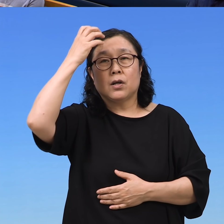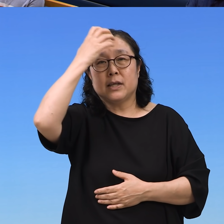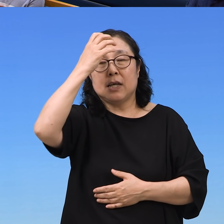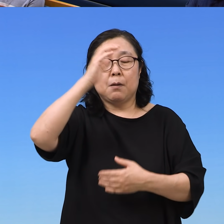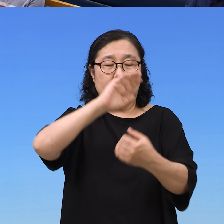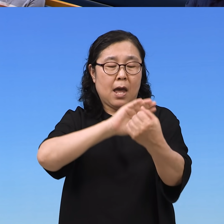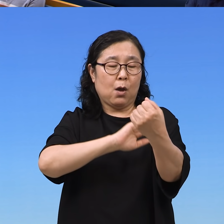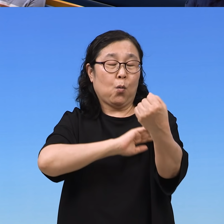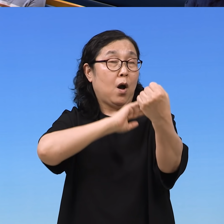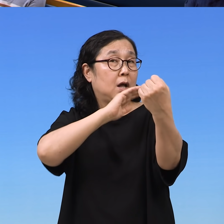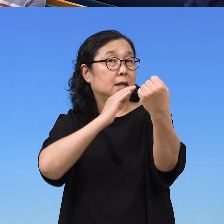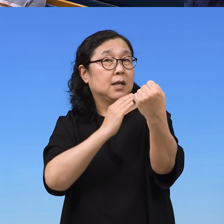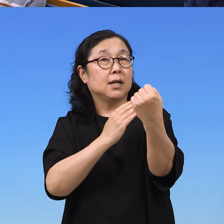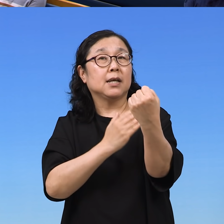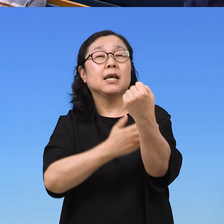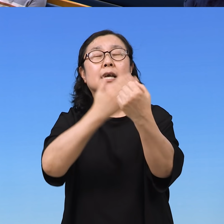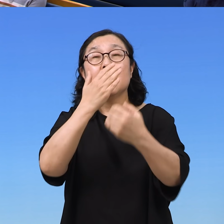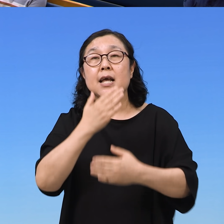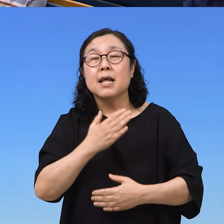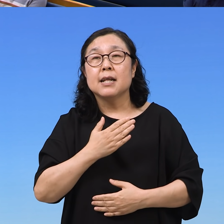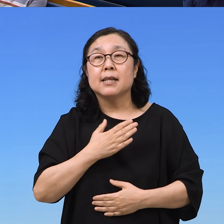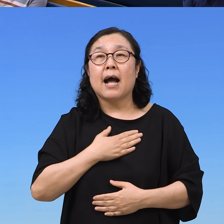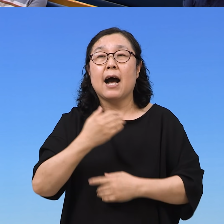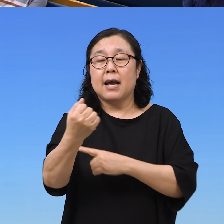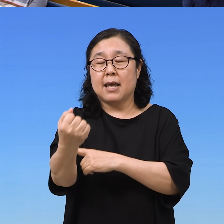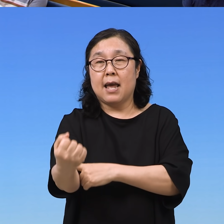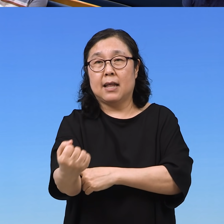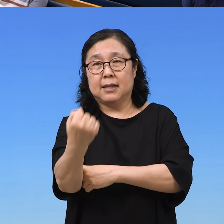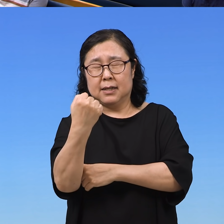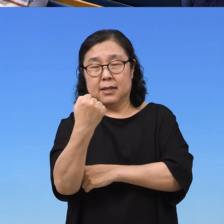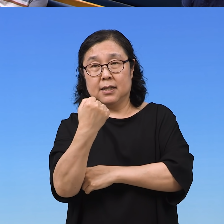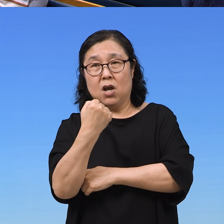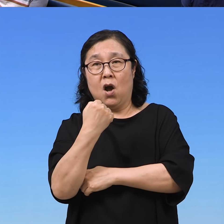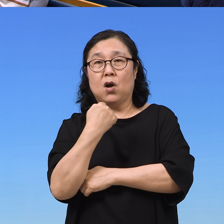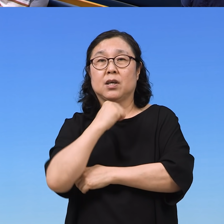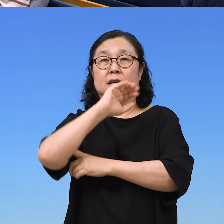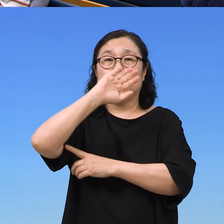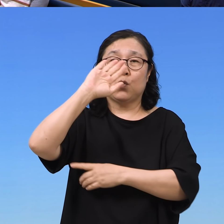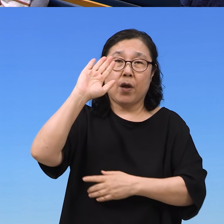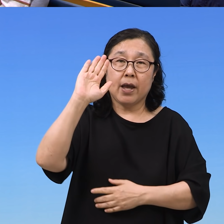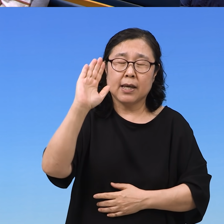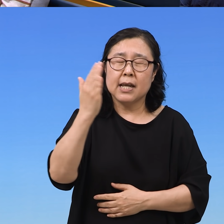성령님의 권능이 나의 능력이 되기